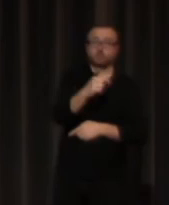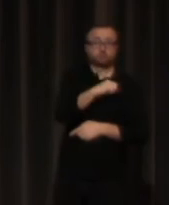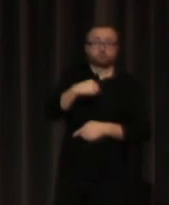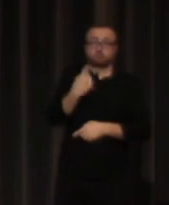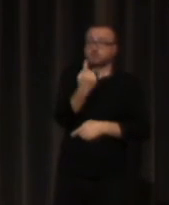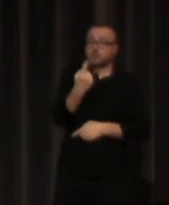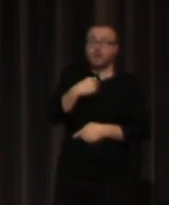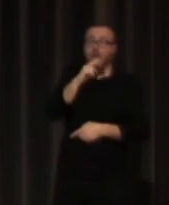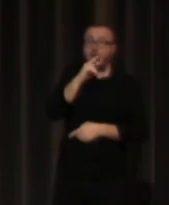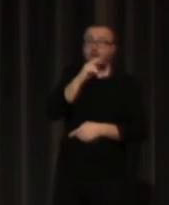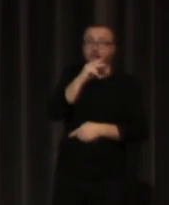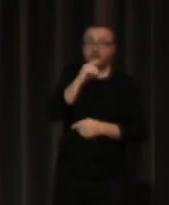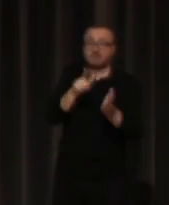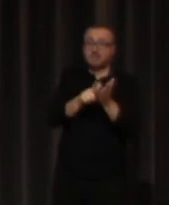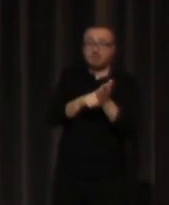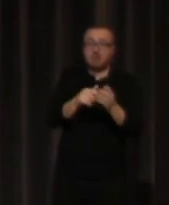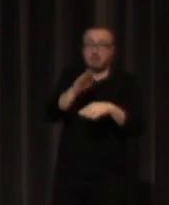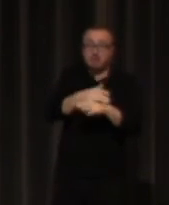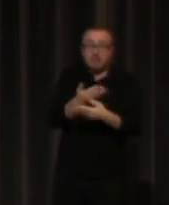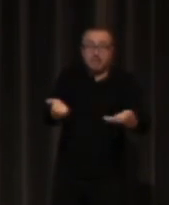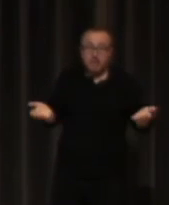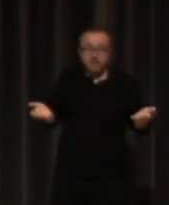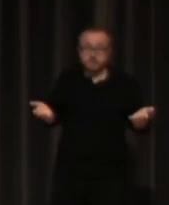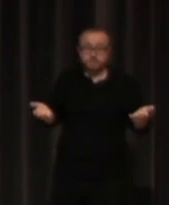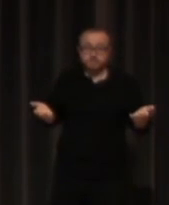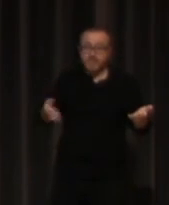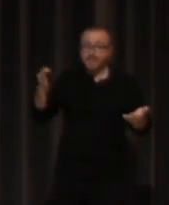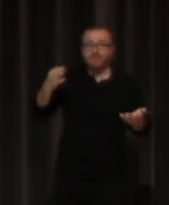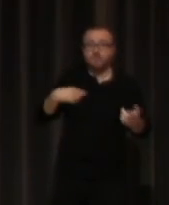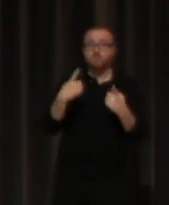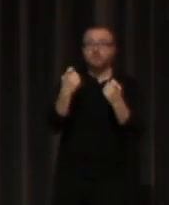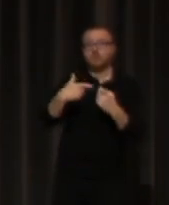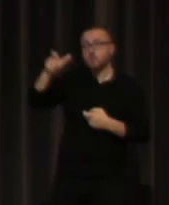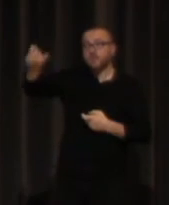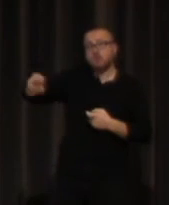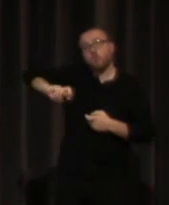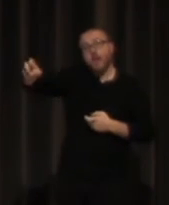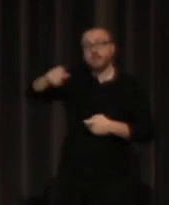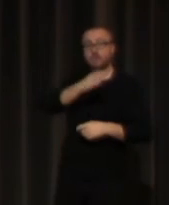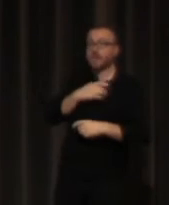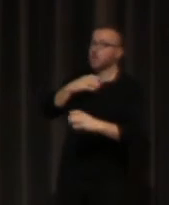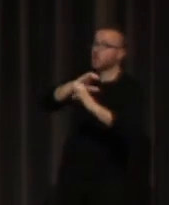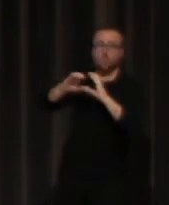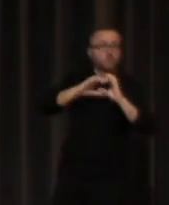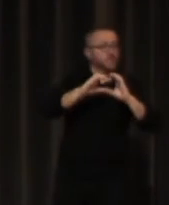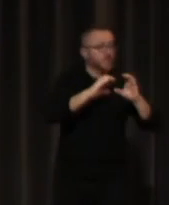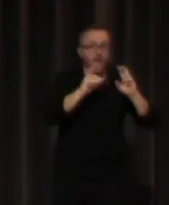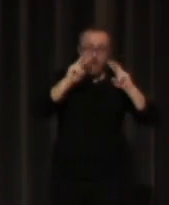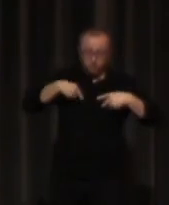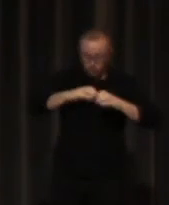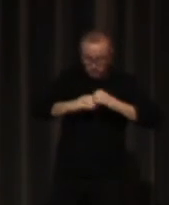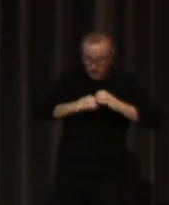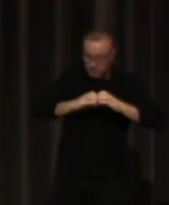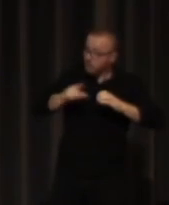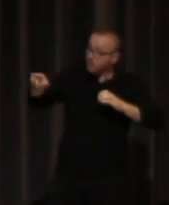per una sola persona no és una llengua. Necessitem una instància, una causa més aviat, a causa